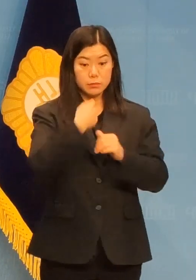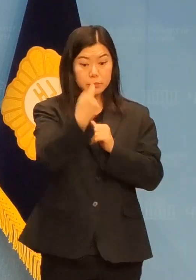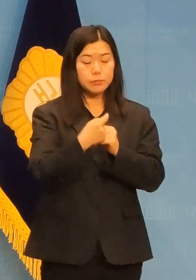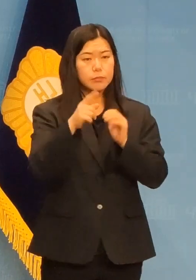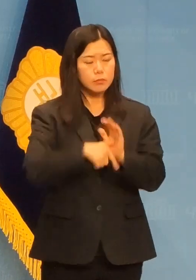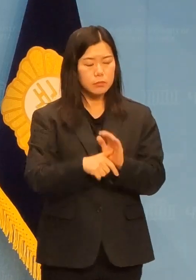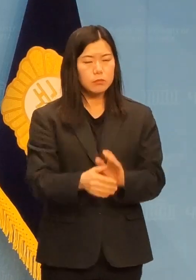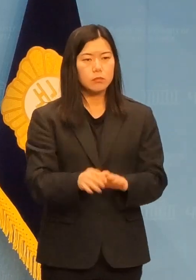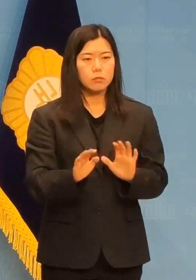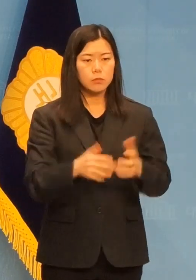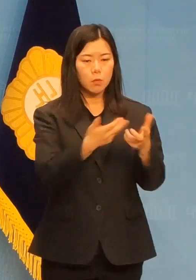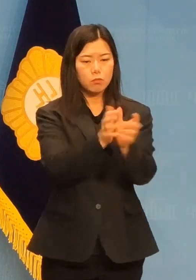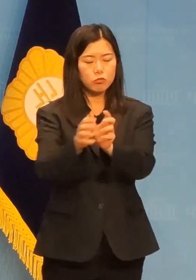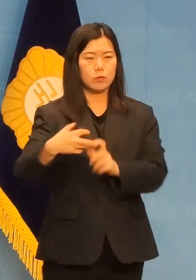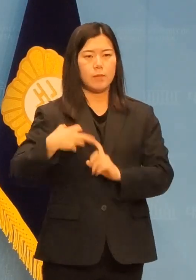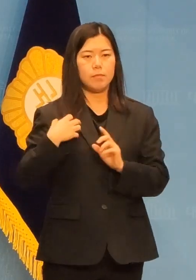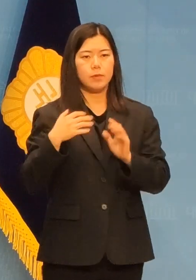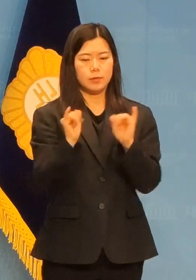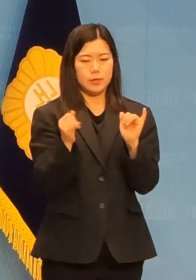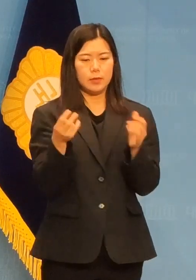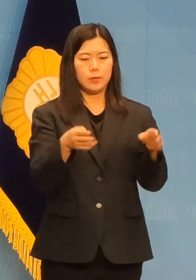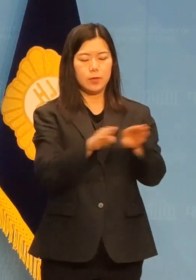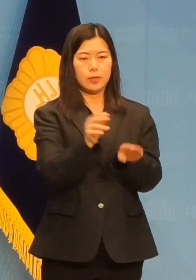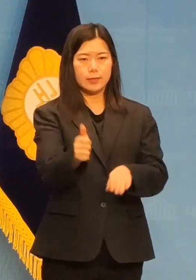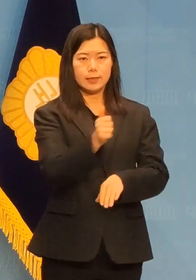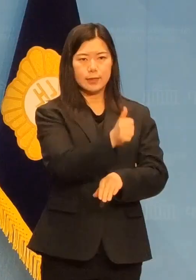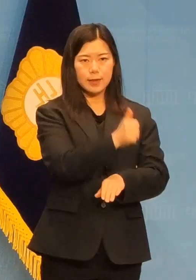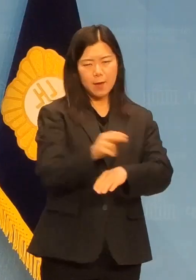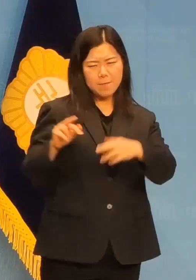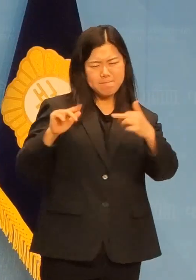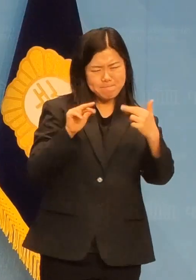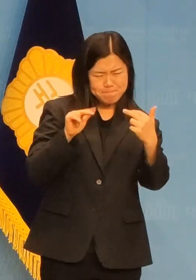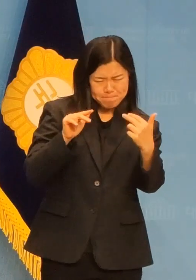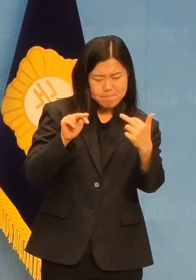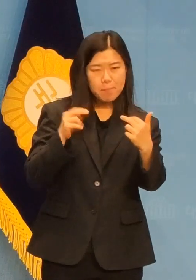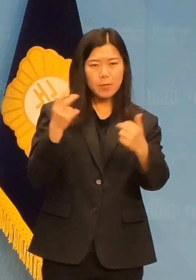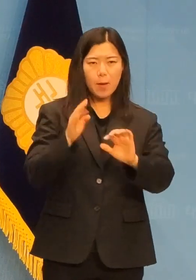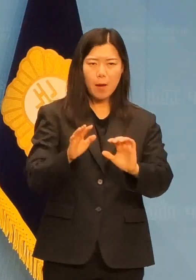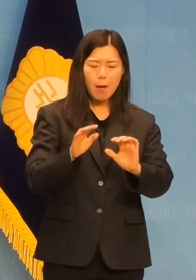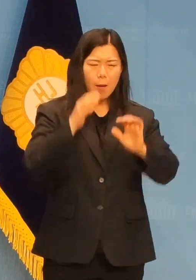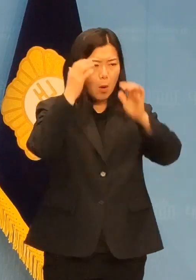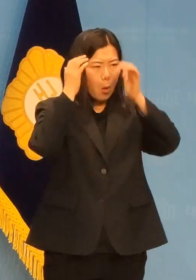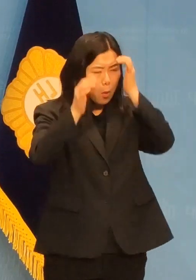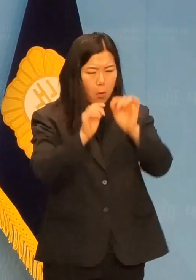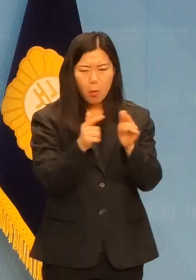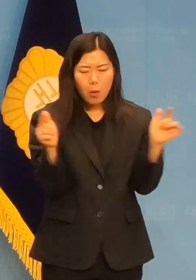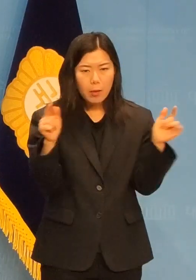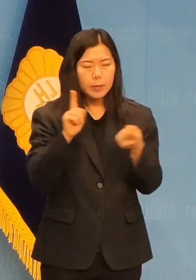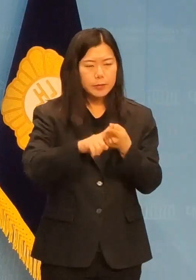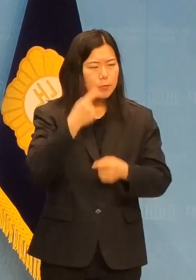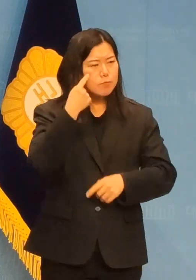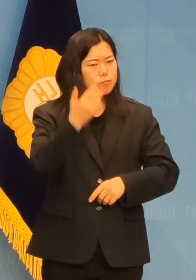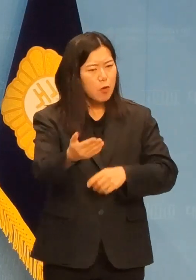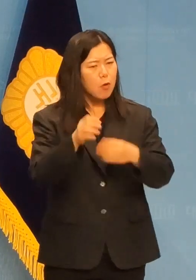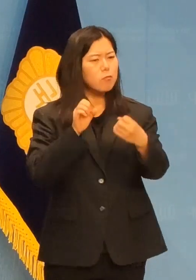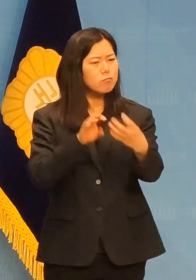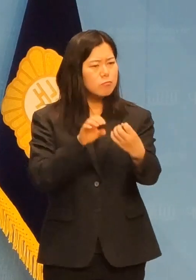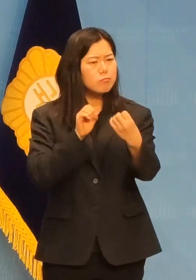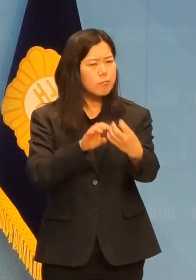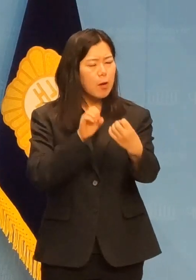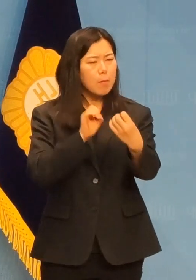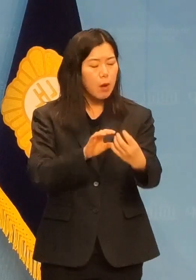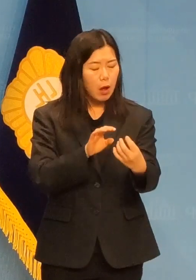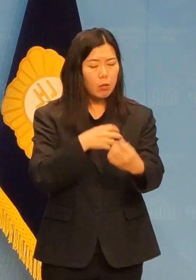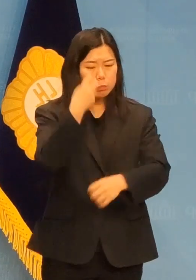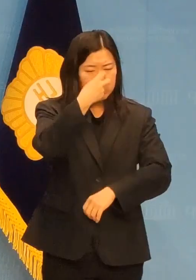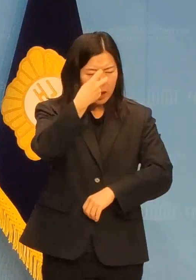업무보고에서 부처 담당자와 기관장들과 치열하게 논쟁하고 혼동되는 부분을 서로 물으며 점검하는